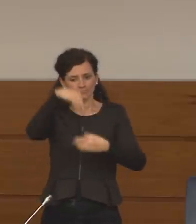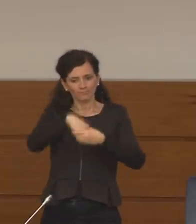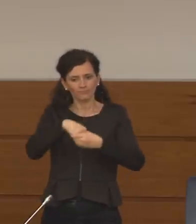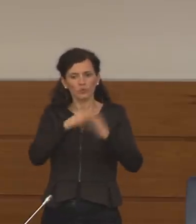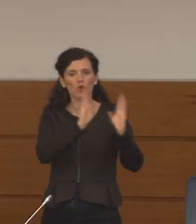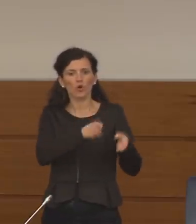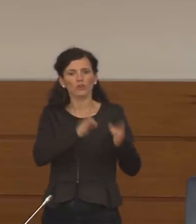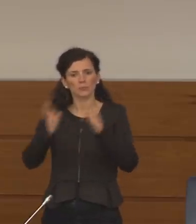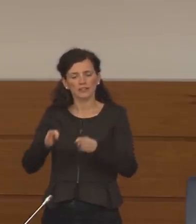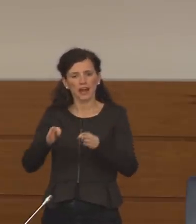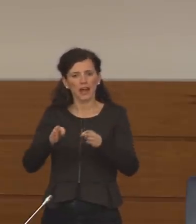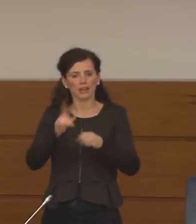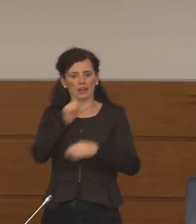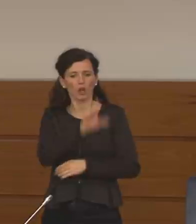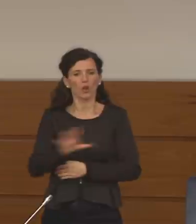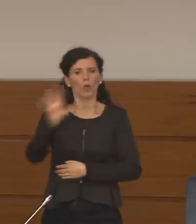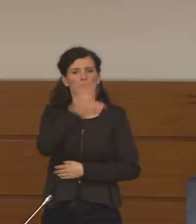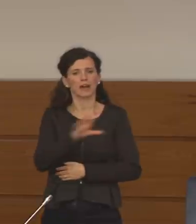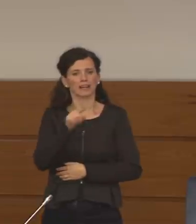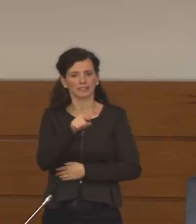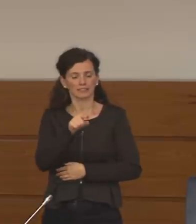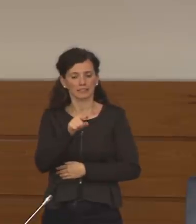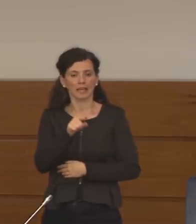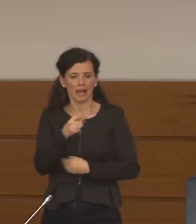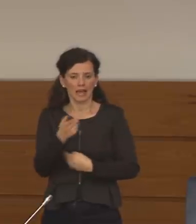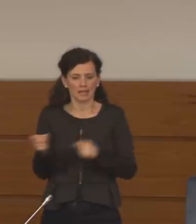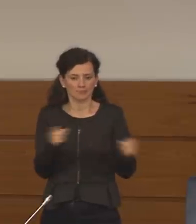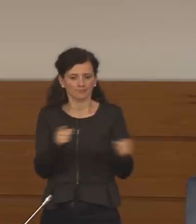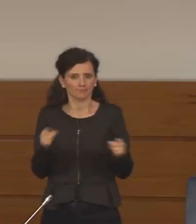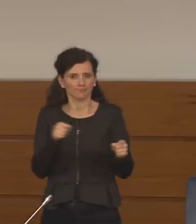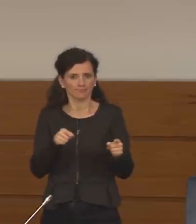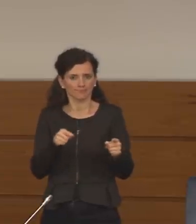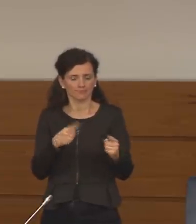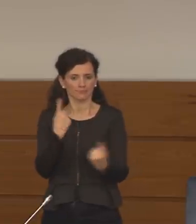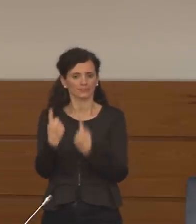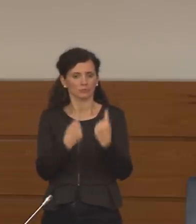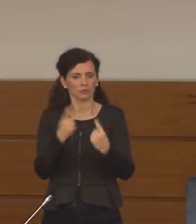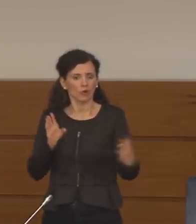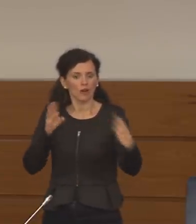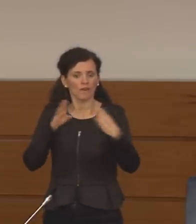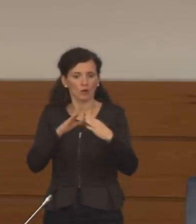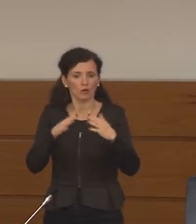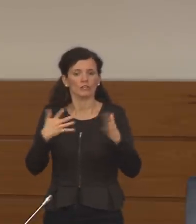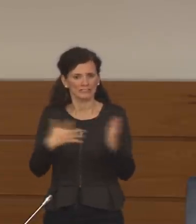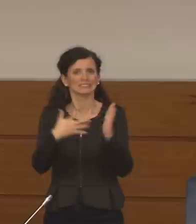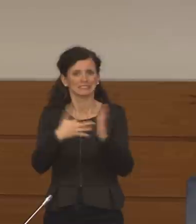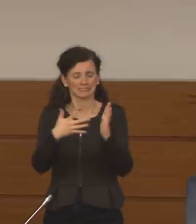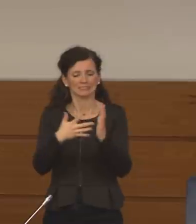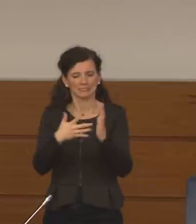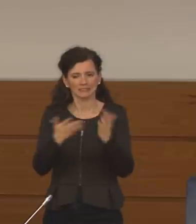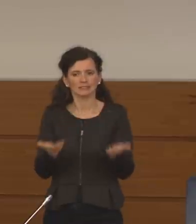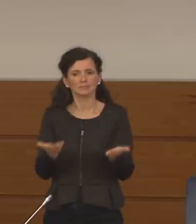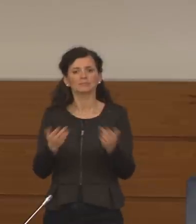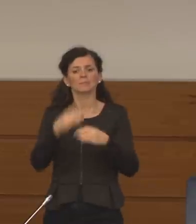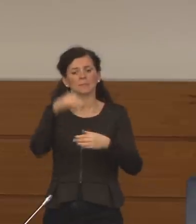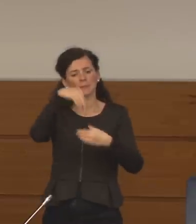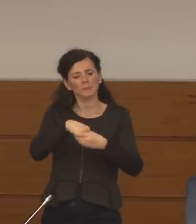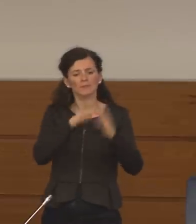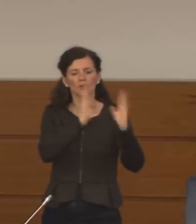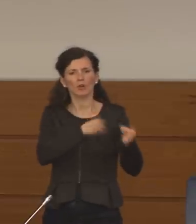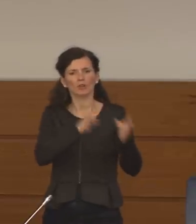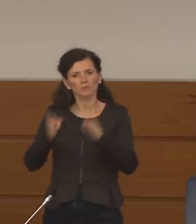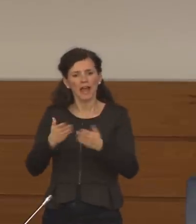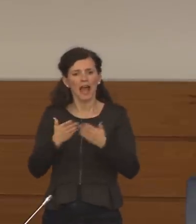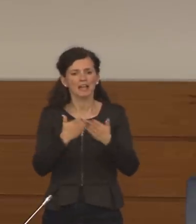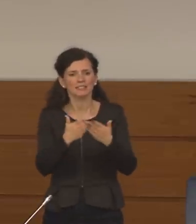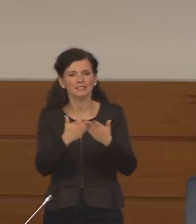regione lombardia stanno affrontando in termini di capacità di assistenza per